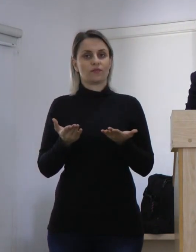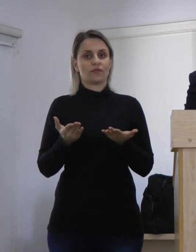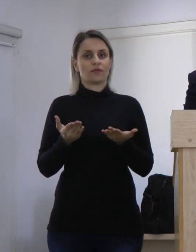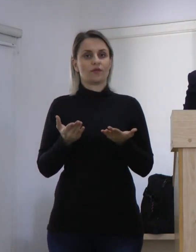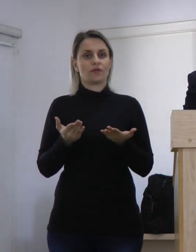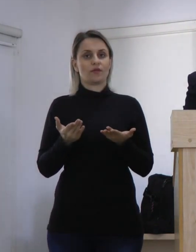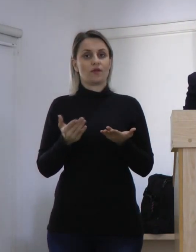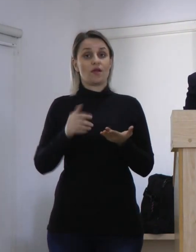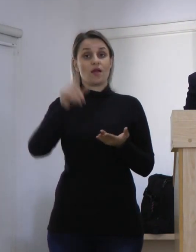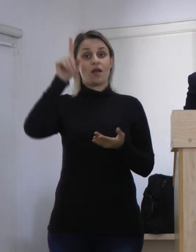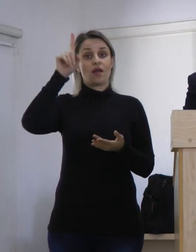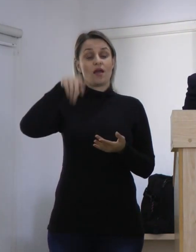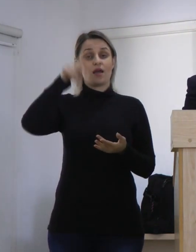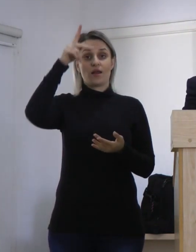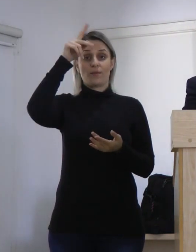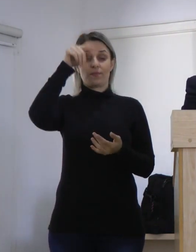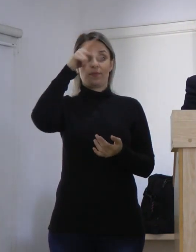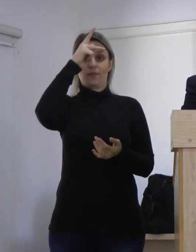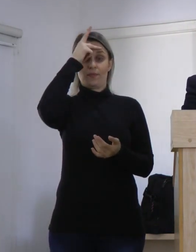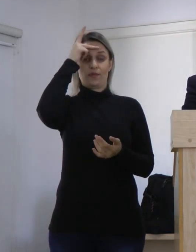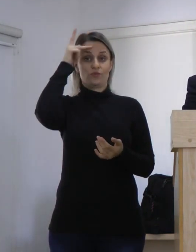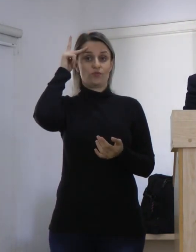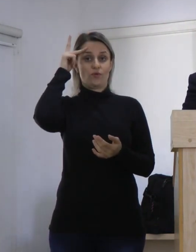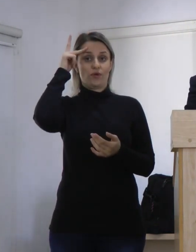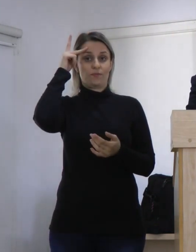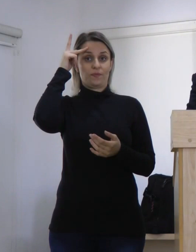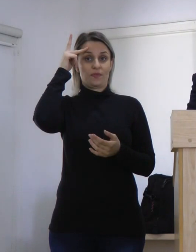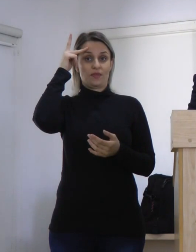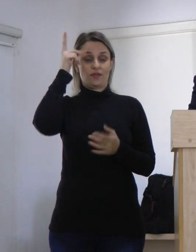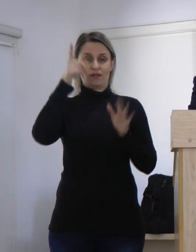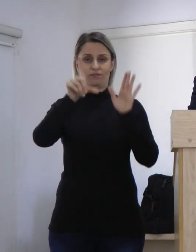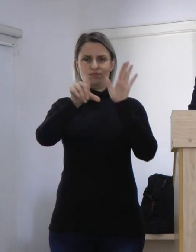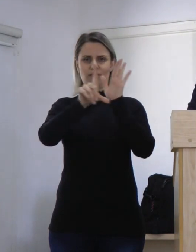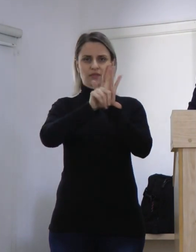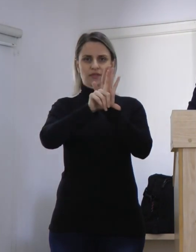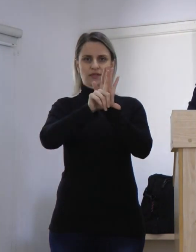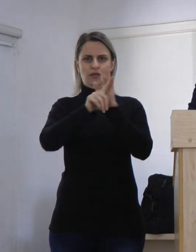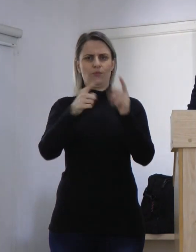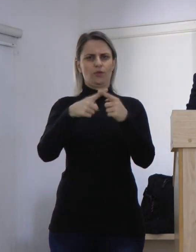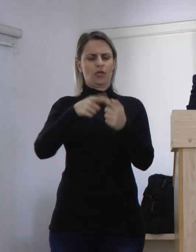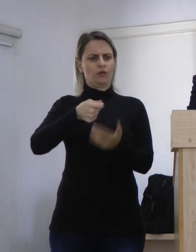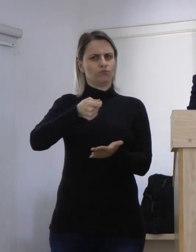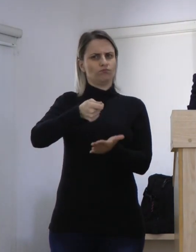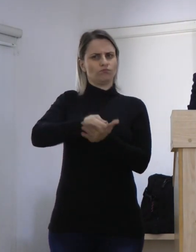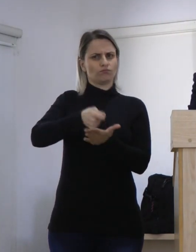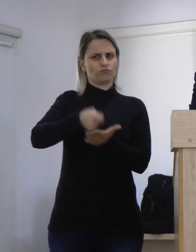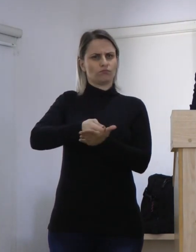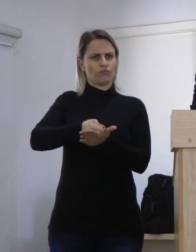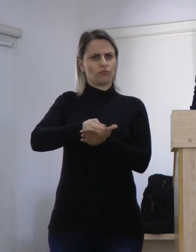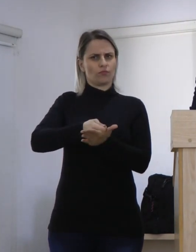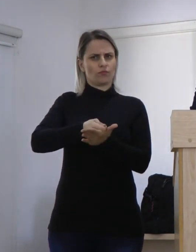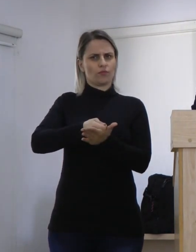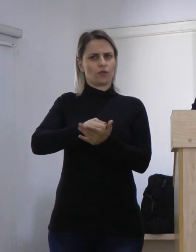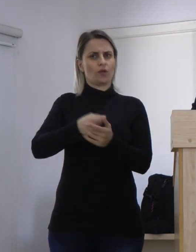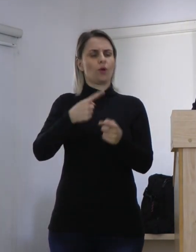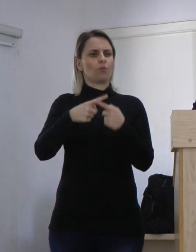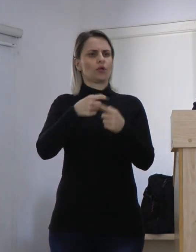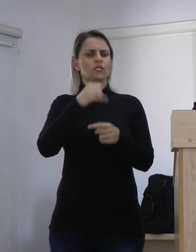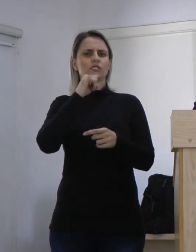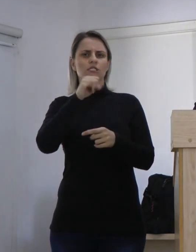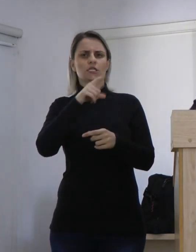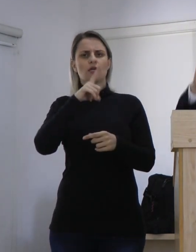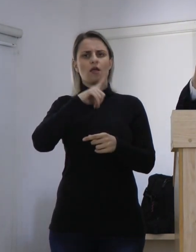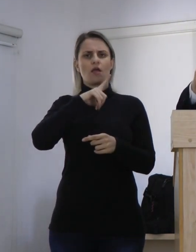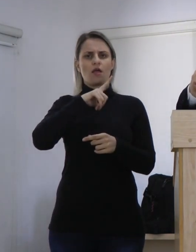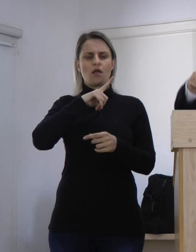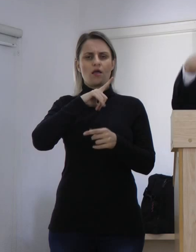provavelmente para um fariseu, para um doutor da lei, com que ele era muito firme. Ai de vós, fariseus hipócritas,